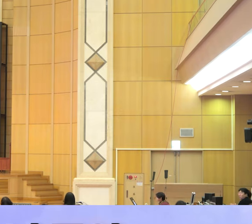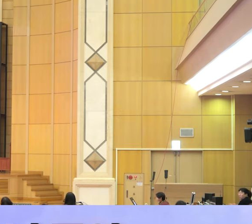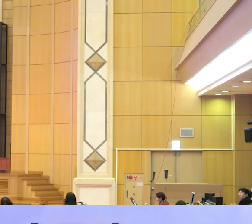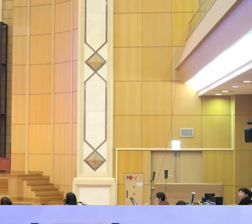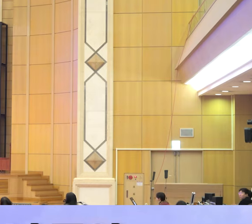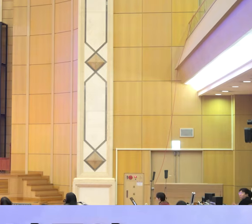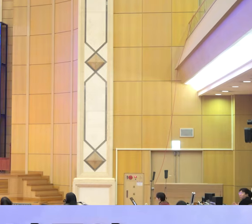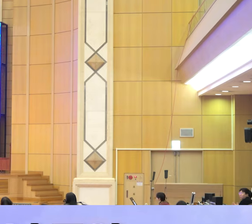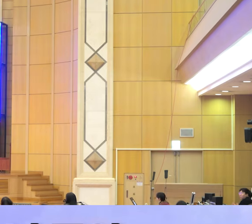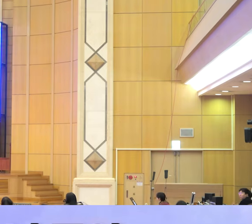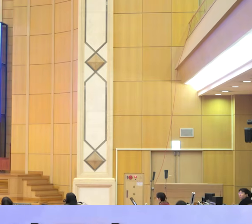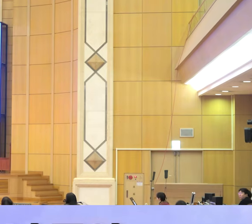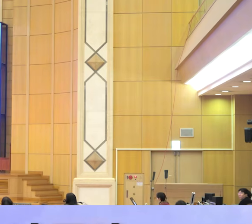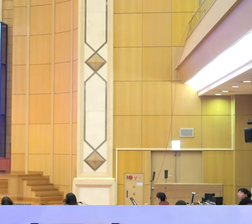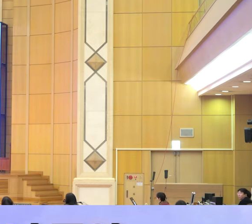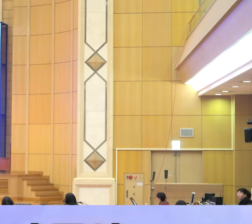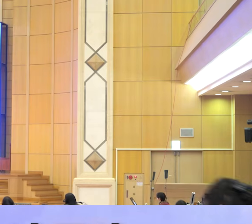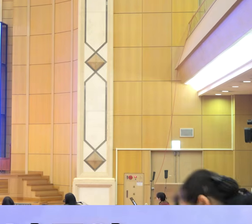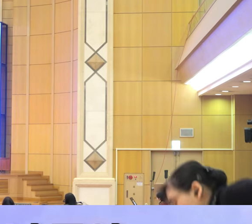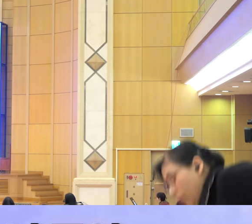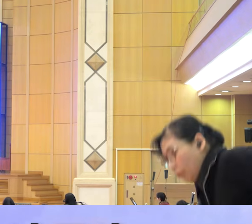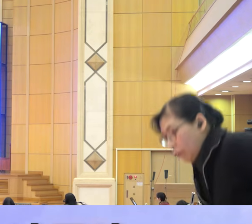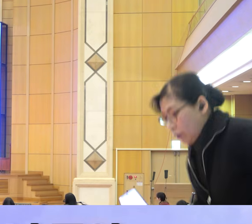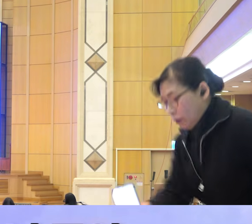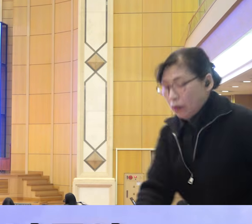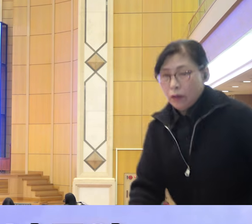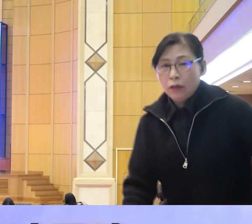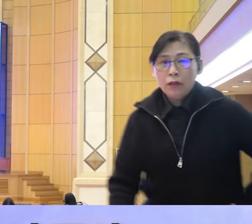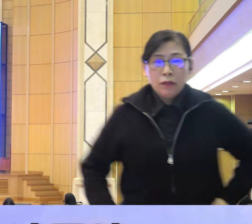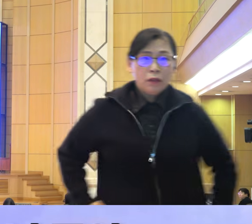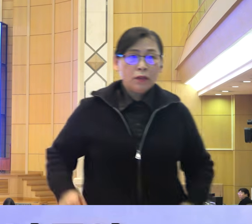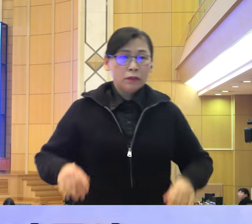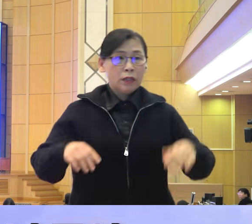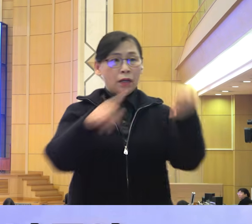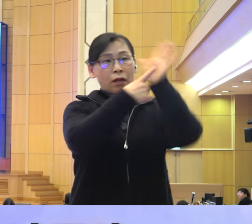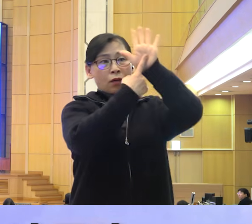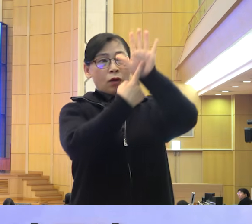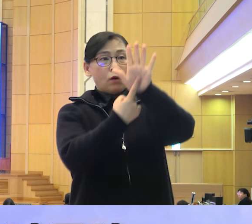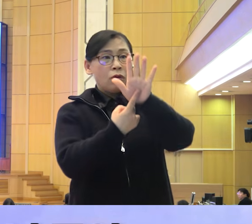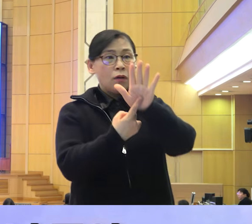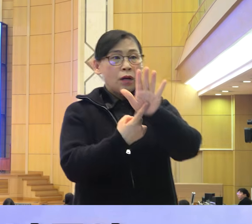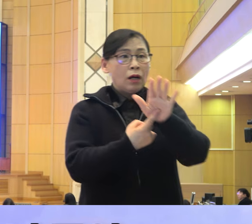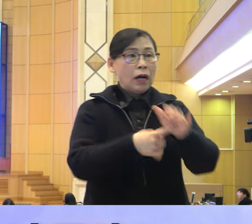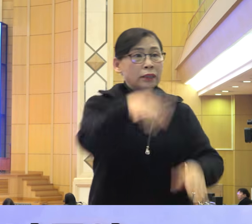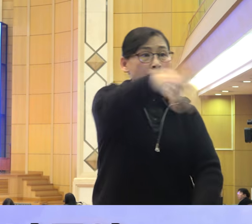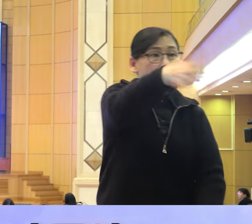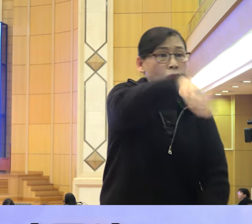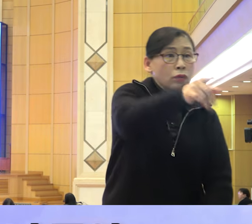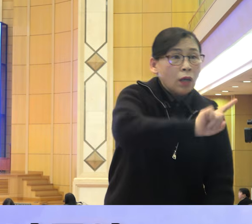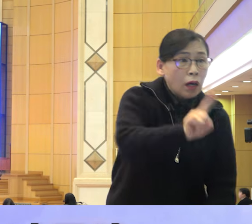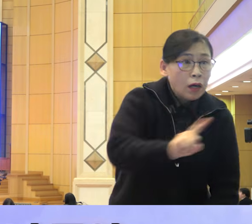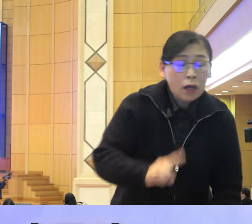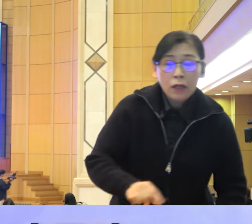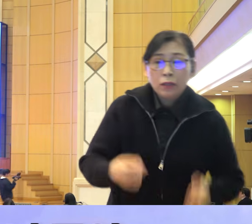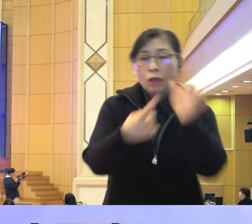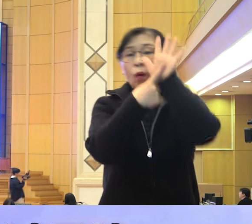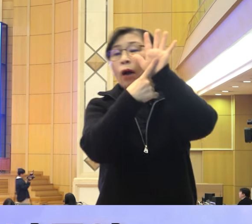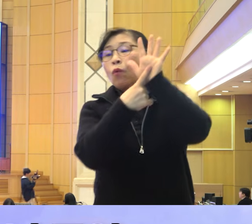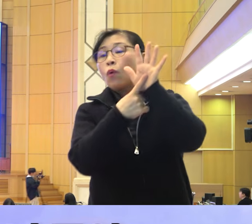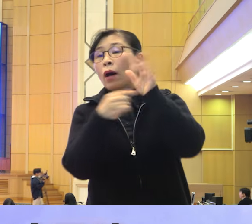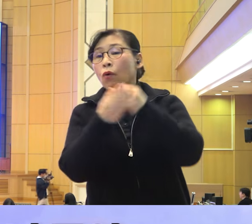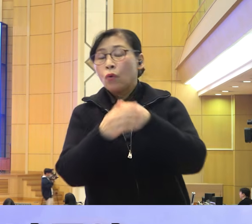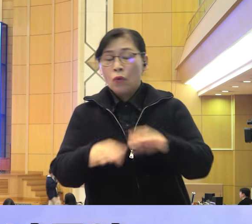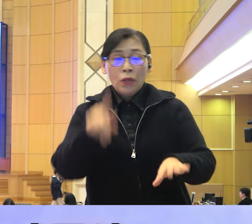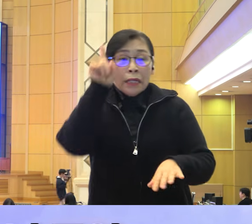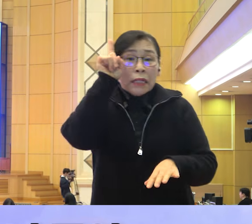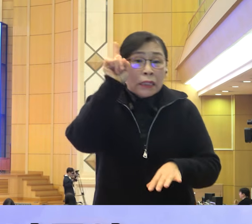네, 광고 말씀드리겠습니다. 내일부터 중계 대신방이 시작됩니다. 가정마다 또 조구역